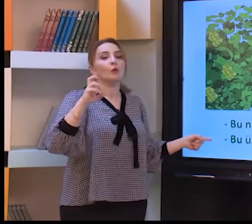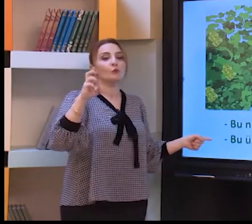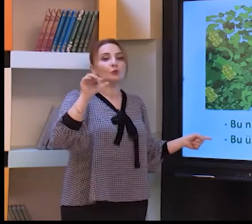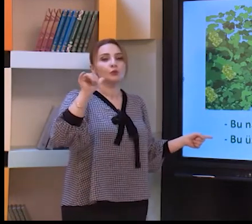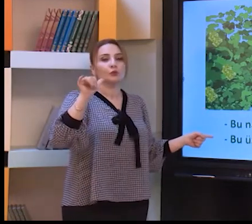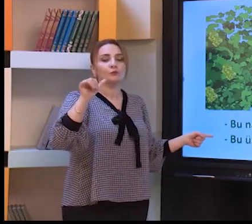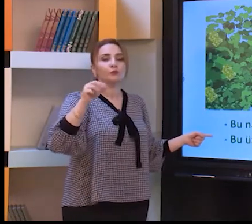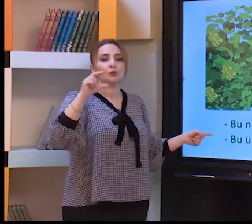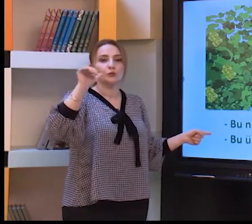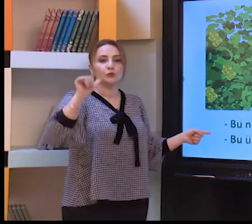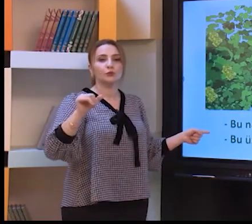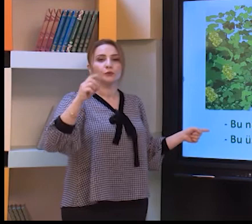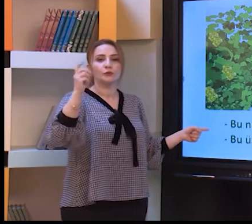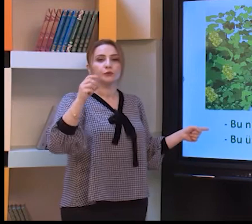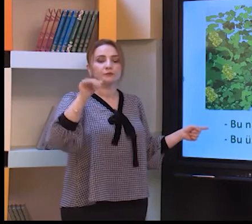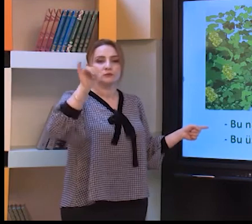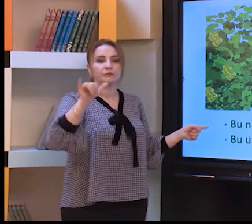Bu üzümdür.